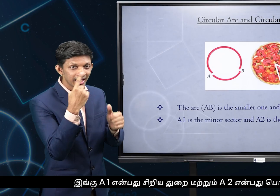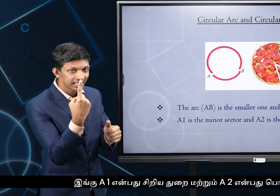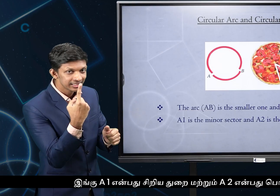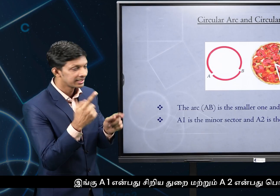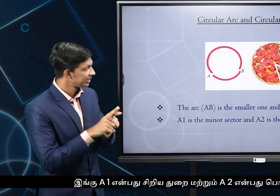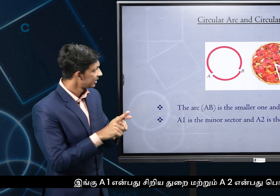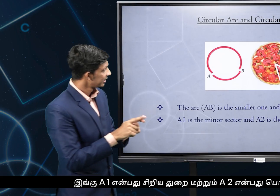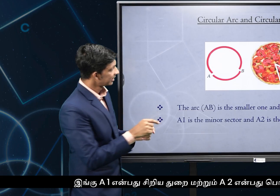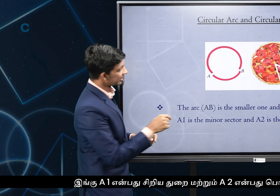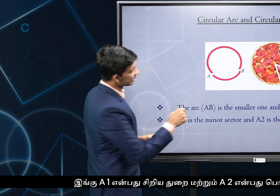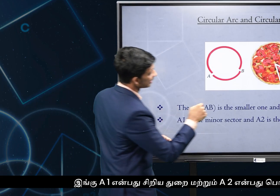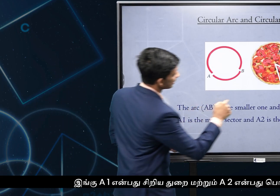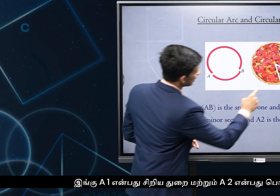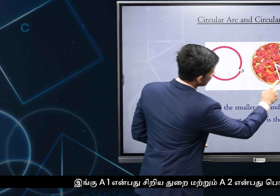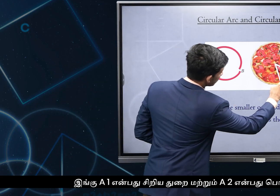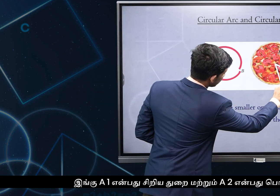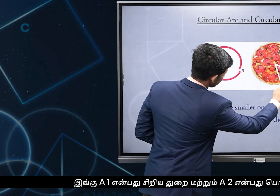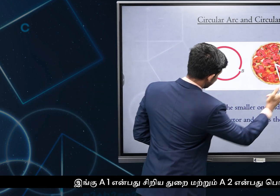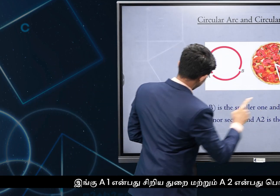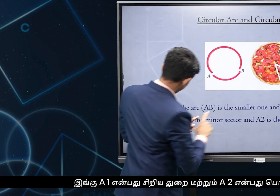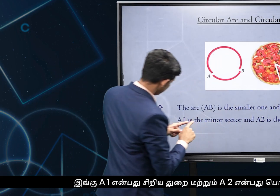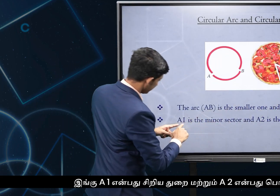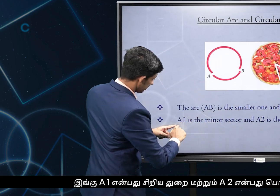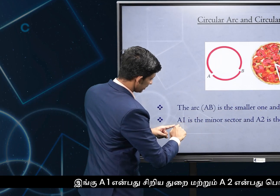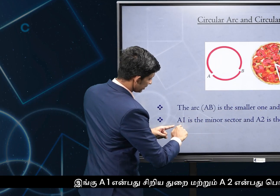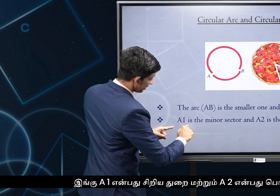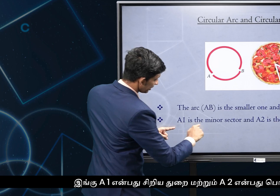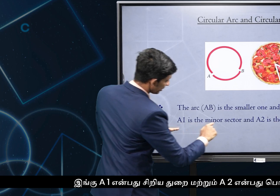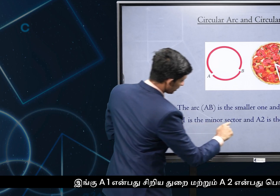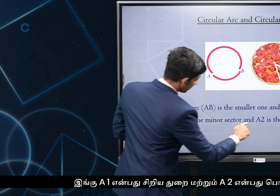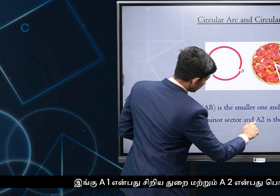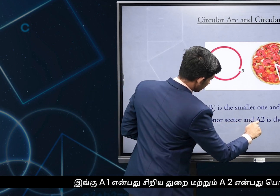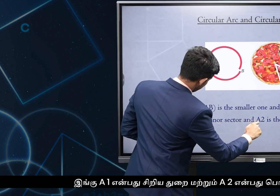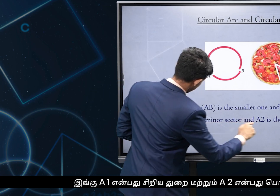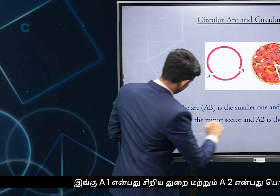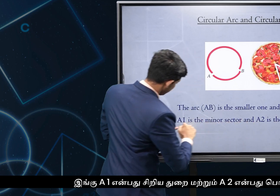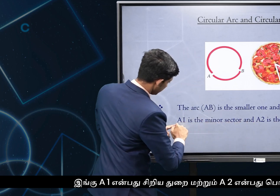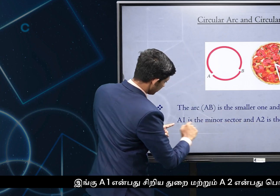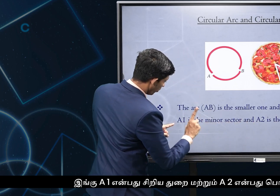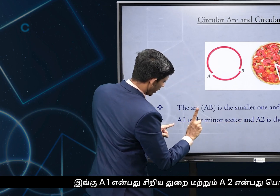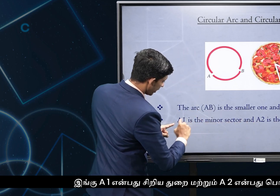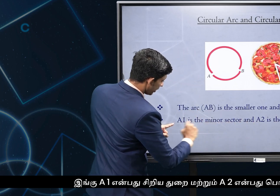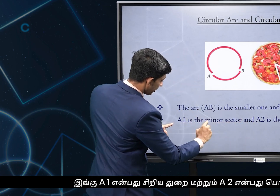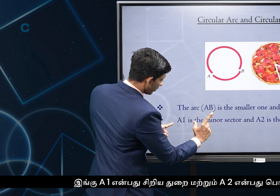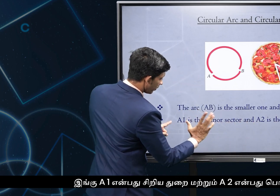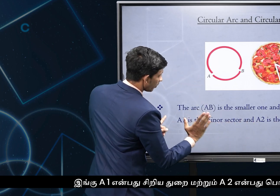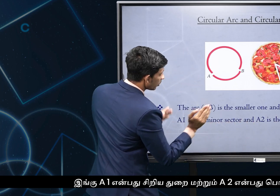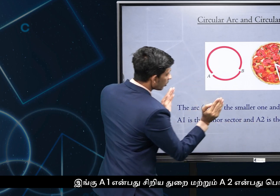இங்கு A1 என்பது சிறிய துறை மற்றும் A2 என்பது பெரிய துறை ஆகும்.